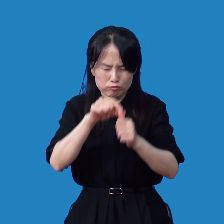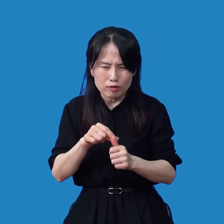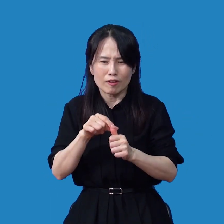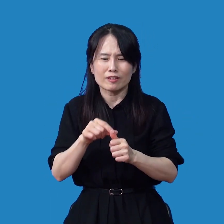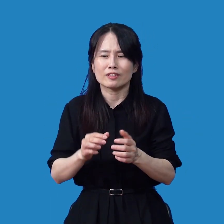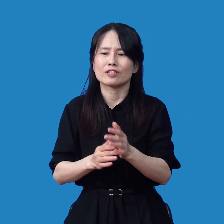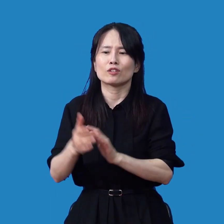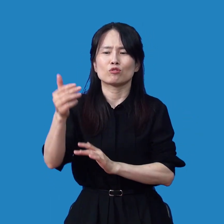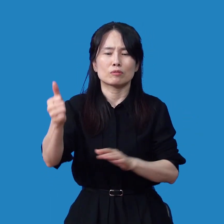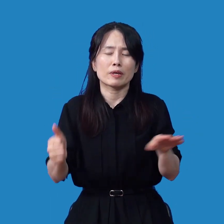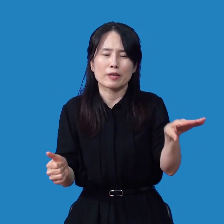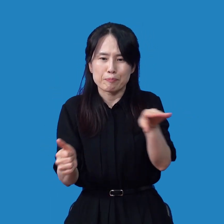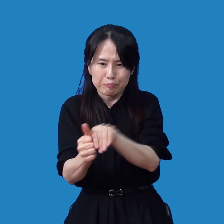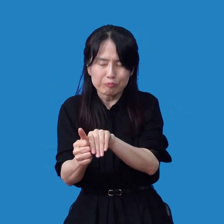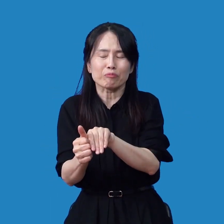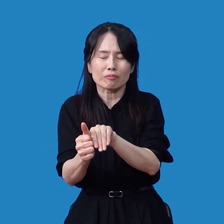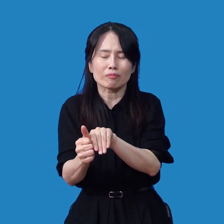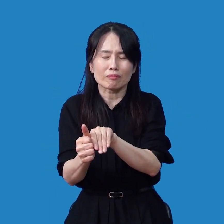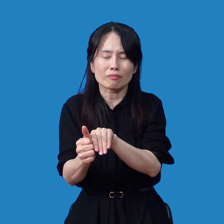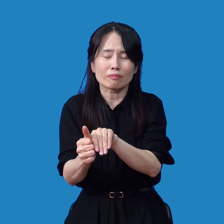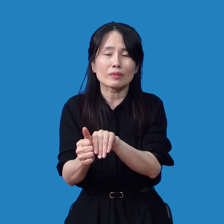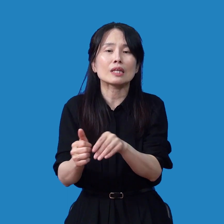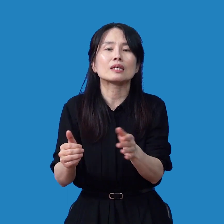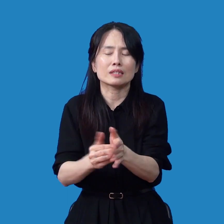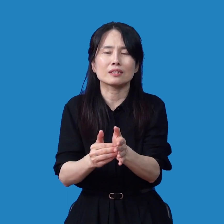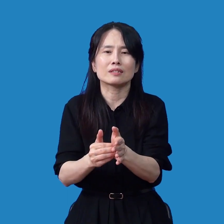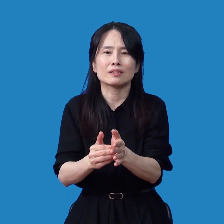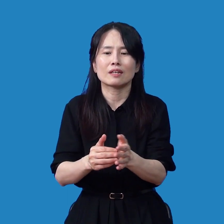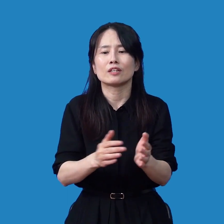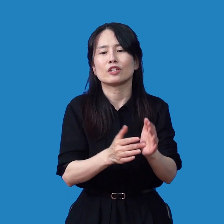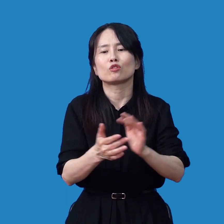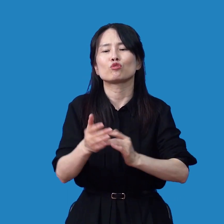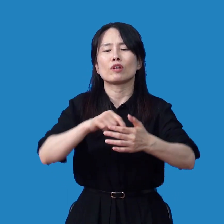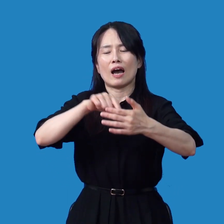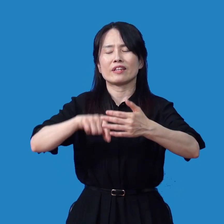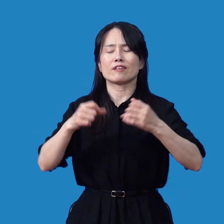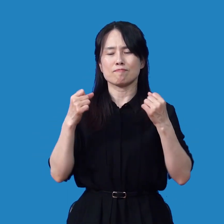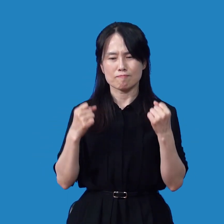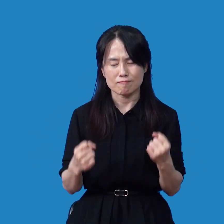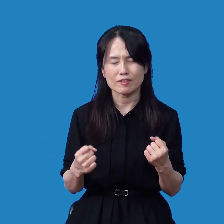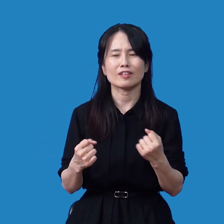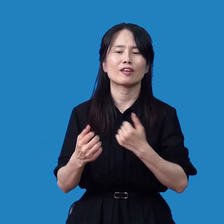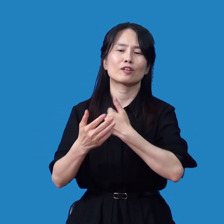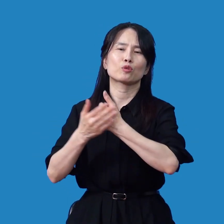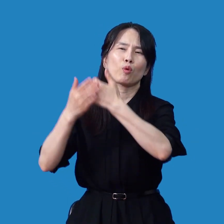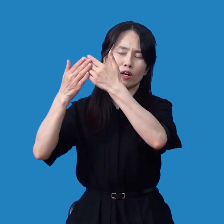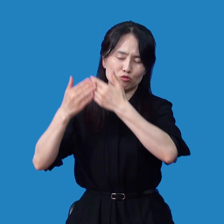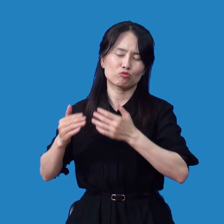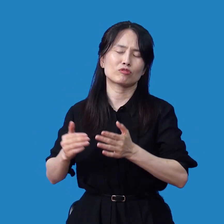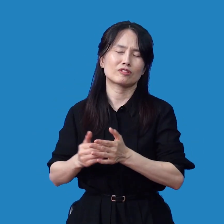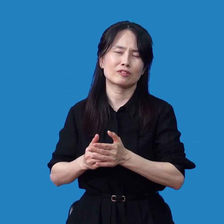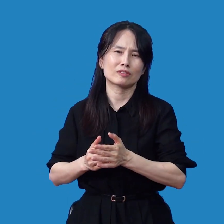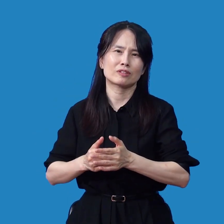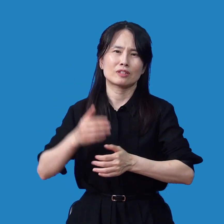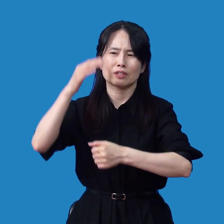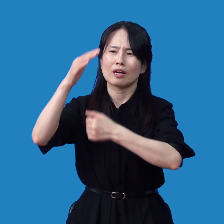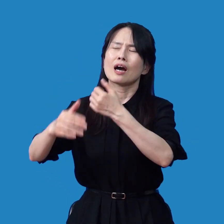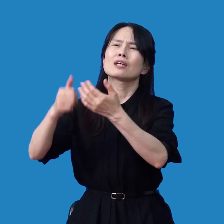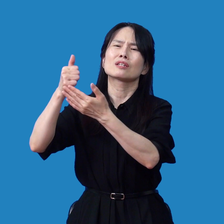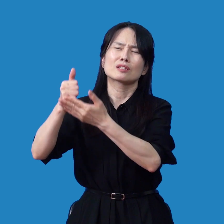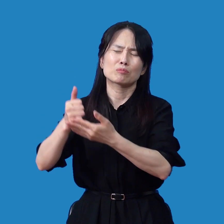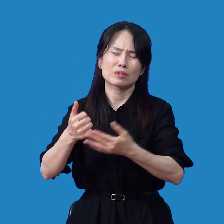예수님에게 젖붙여 주셨습니다. 예수님 안에 있게 하셨습니다. 하나님이 그렇게